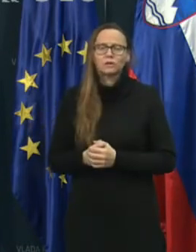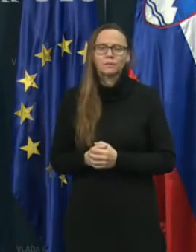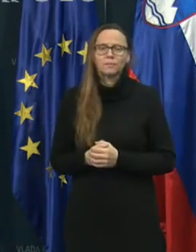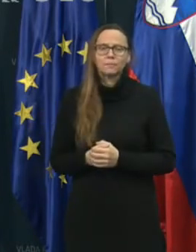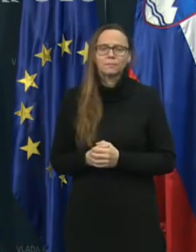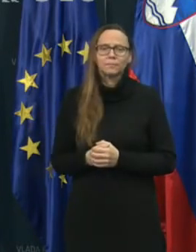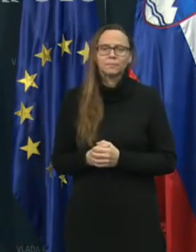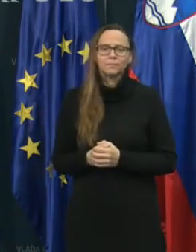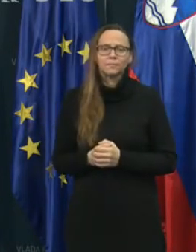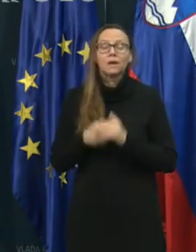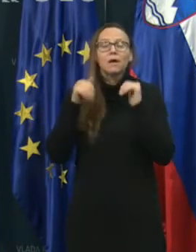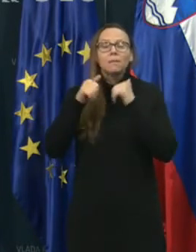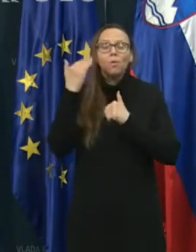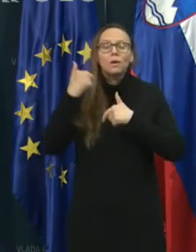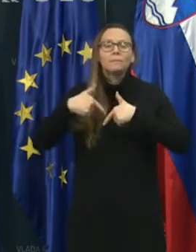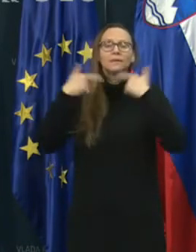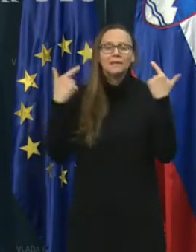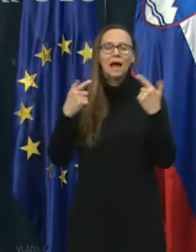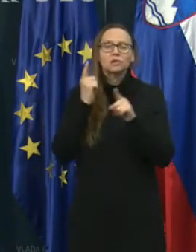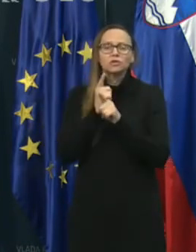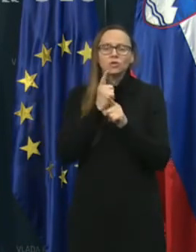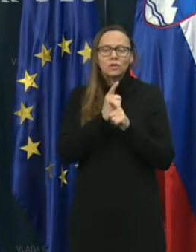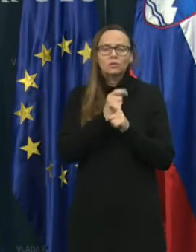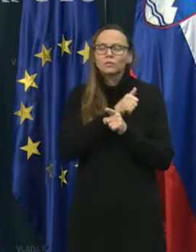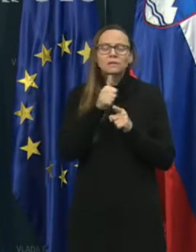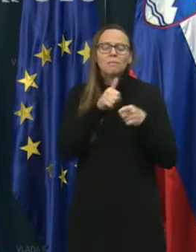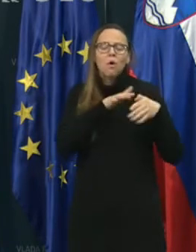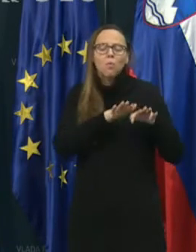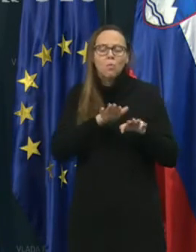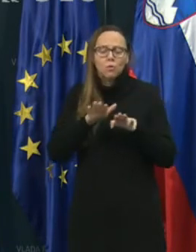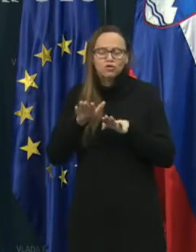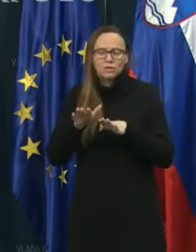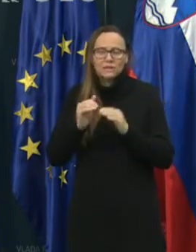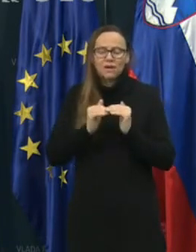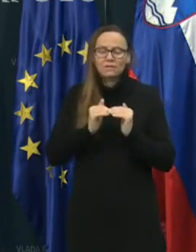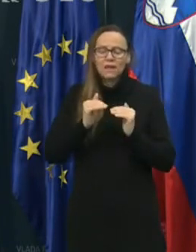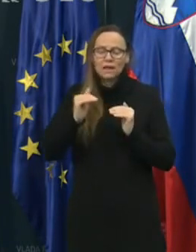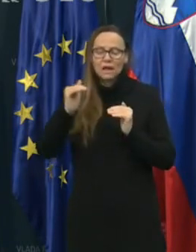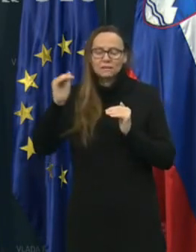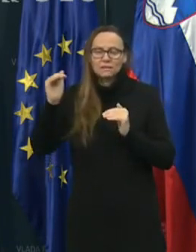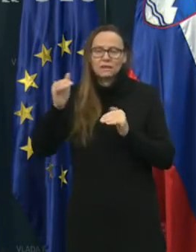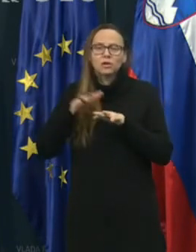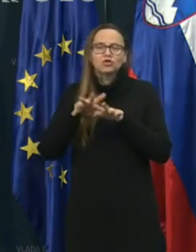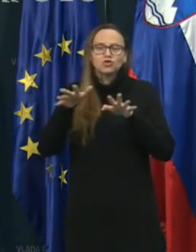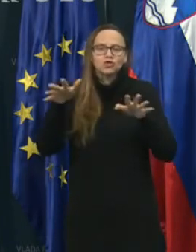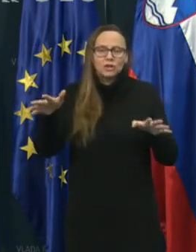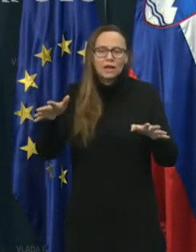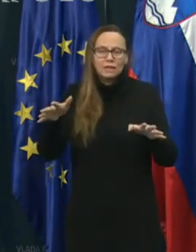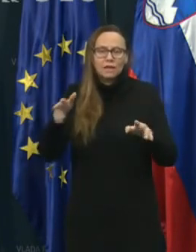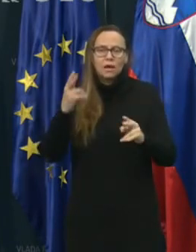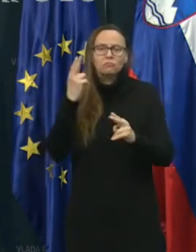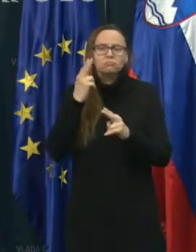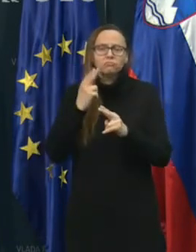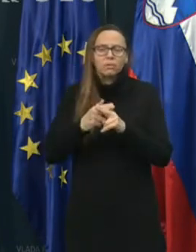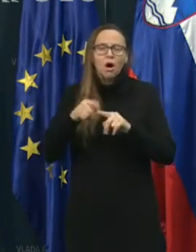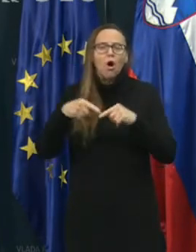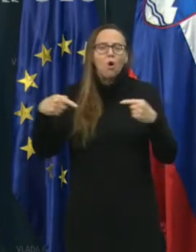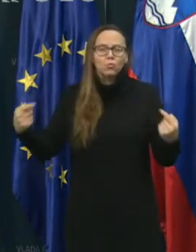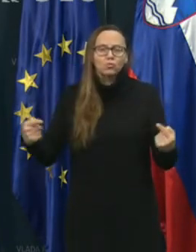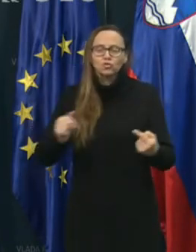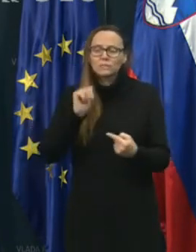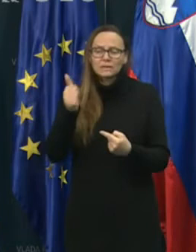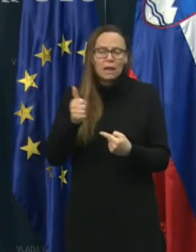A prav tako mora biti jasno, da tudi le upočasnjevanje rasti širjenja okužb samo po sebi nič ne